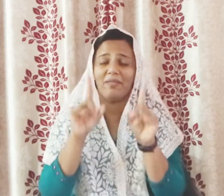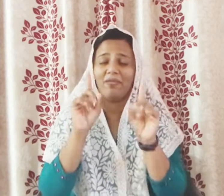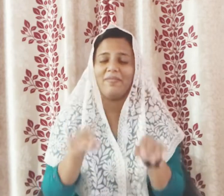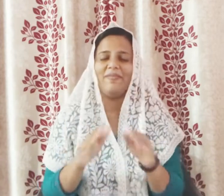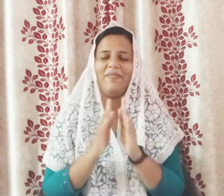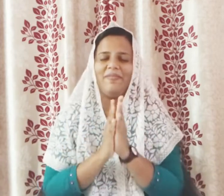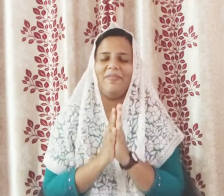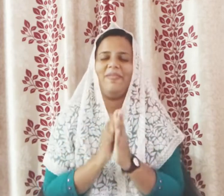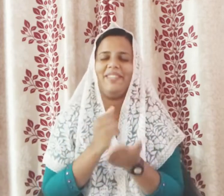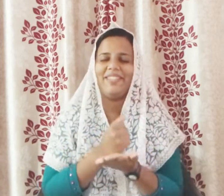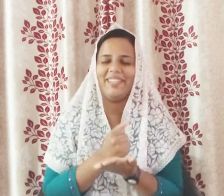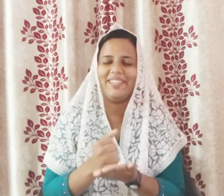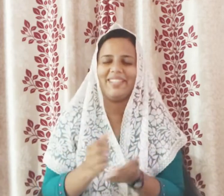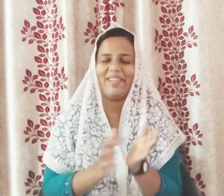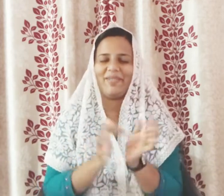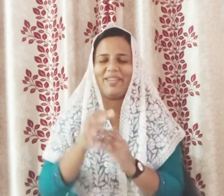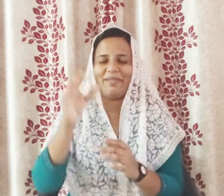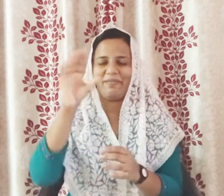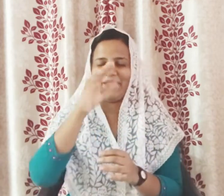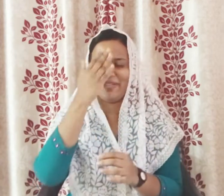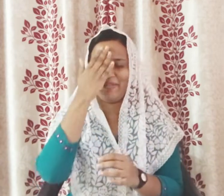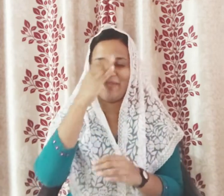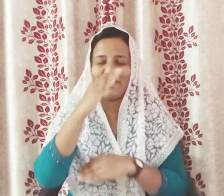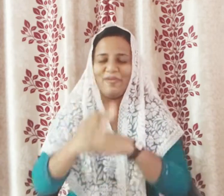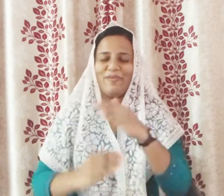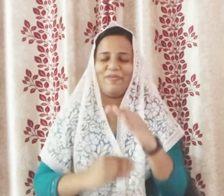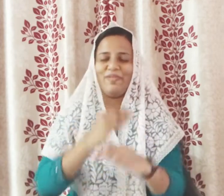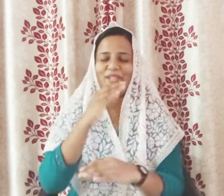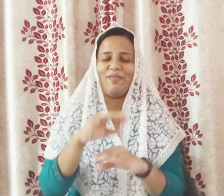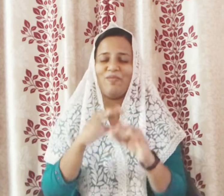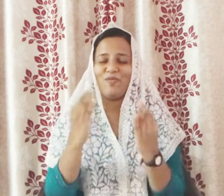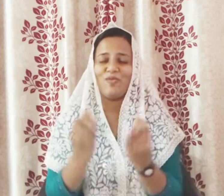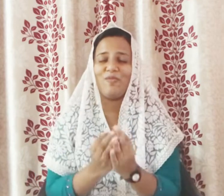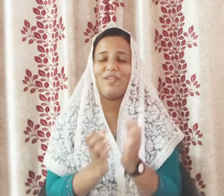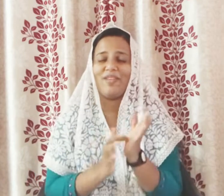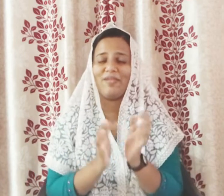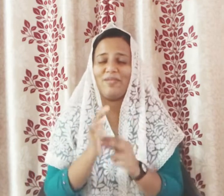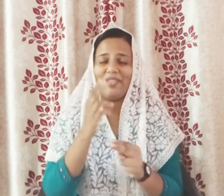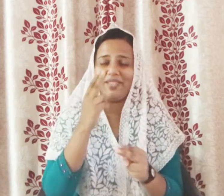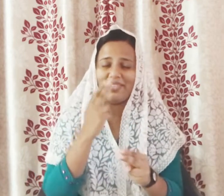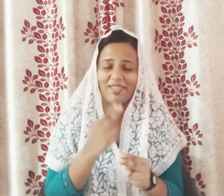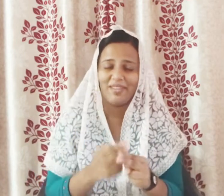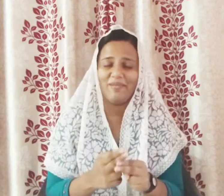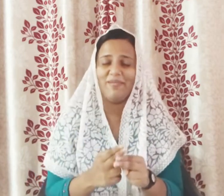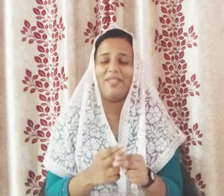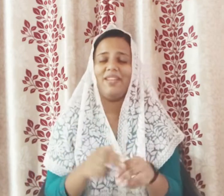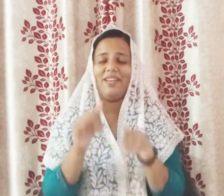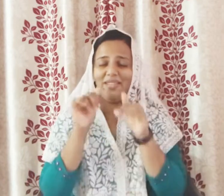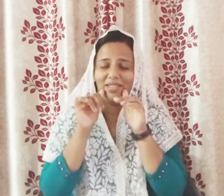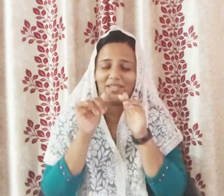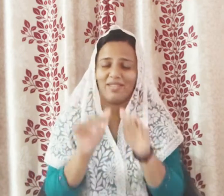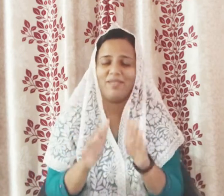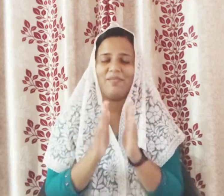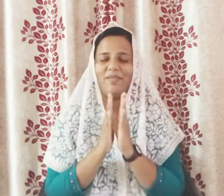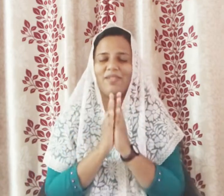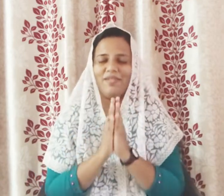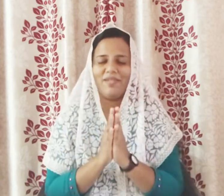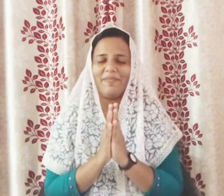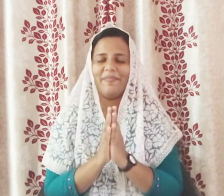അനുഗ്രഹമായി തീരുവാൻ കർത്താവ് ഇടവരുത്തുന്ന കൃപകൾക്കായി സ്തോത്രം. സ്വർഗത്തിനും ഭൂമിക്കും നാഥനായ യേശു ക്രിസ്തുവിൻ്റെ നാമത്തിൽ തൻ്റെ കുഞ്ഞുങ്ങളെ അനുഗ്രഹിച്ചു